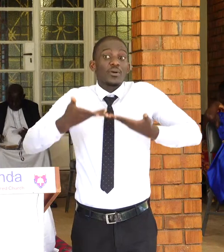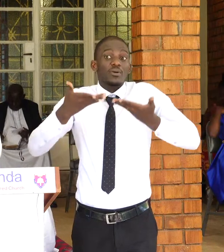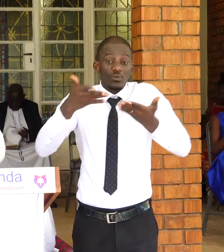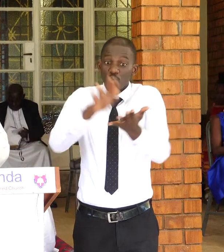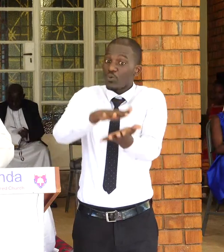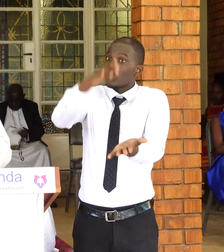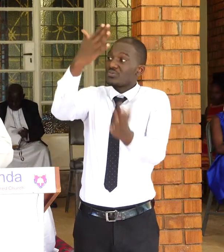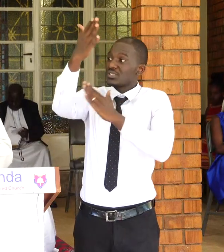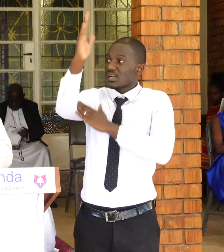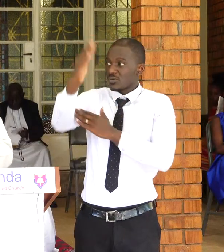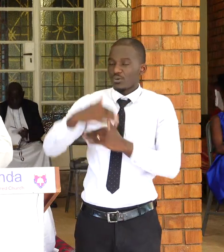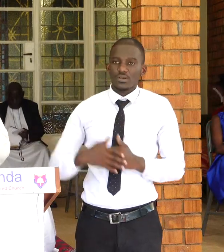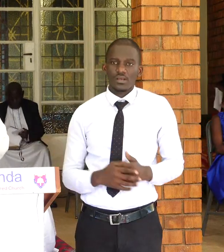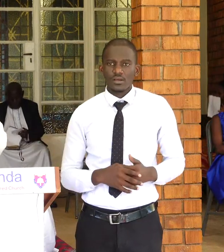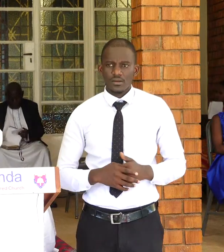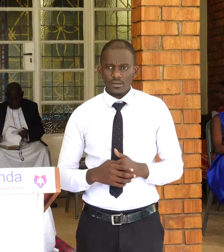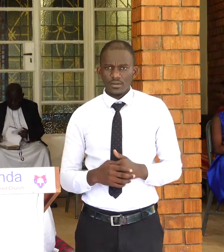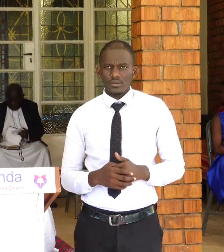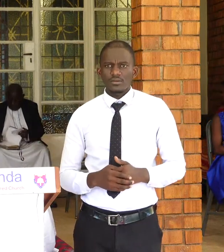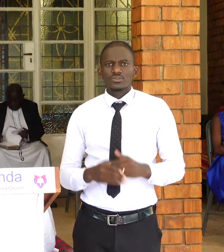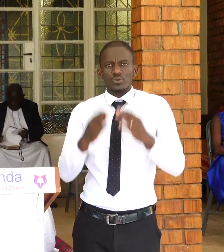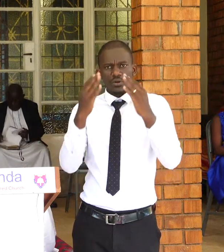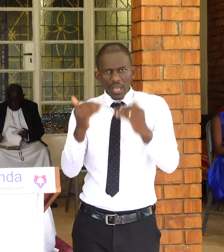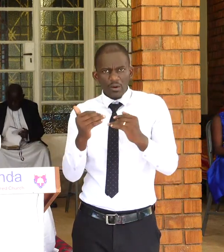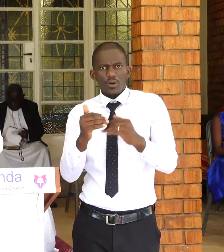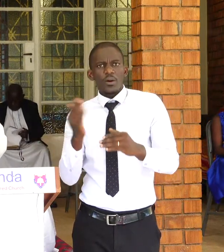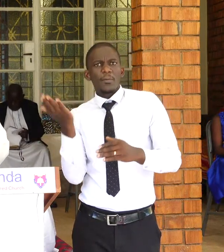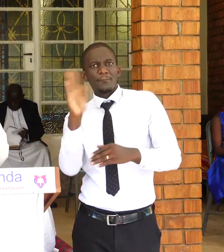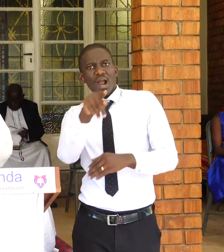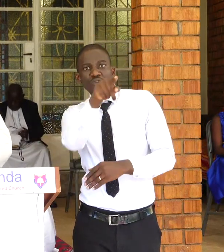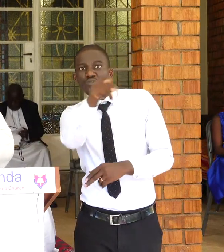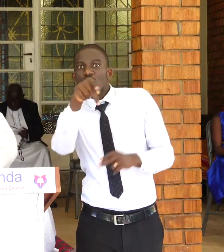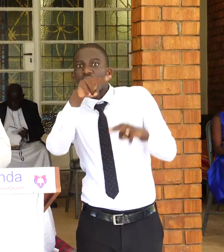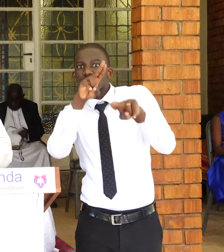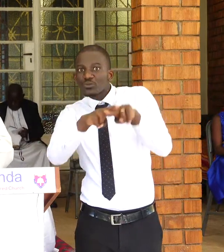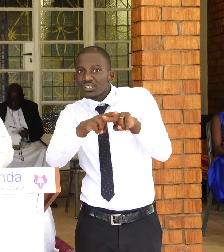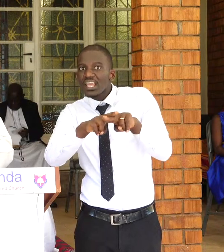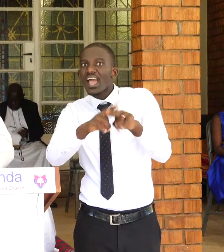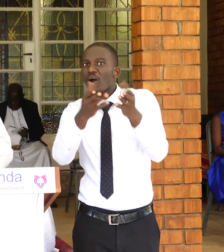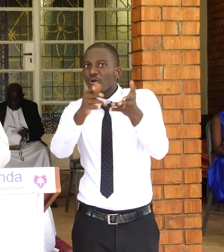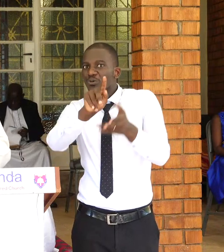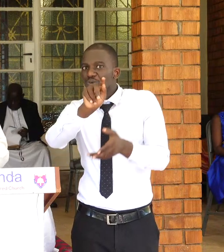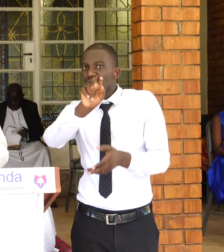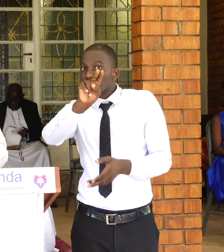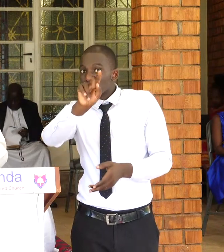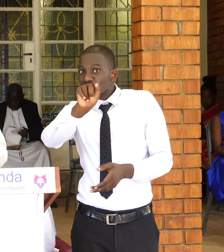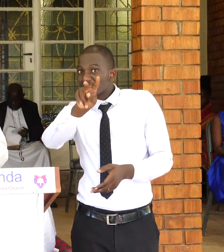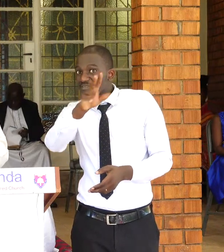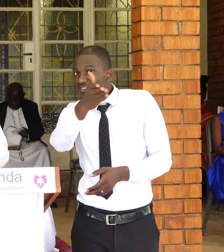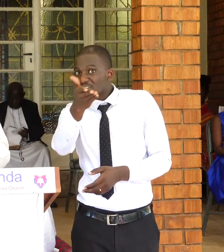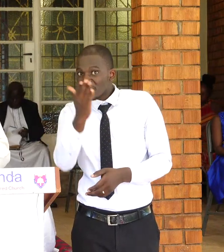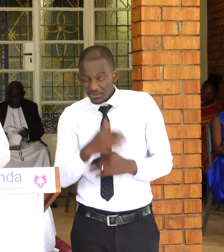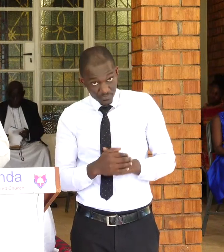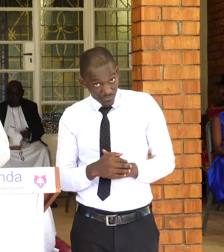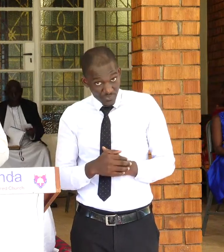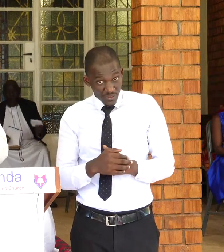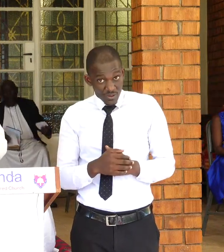ogulumizaani Katonda. Kakati kanzije ku gwe atudde ku TV yawo, buli lw'okola